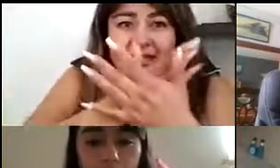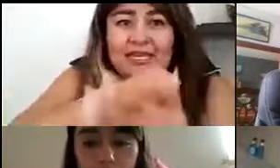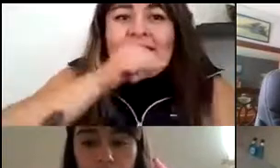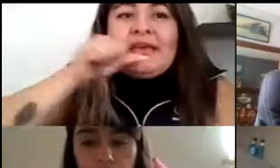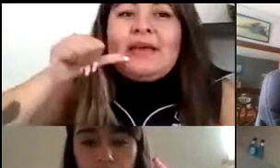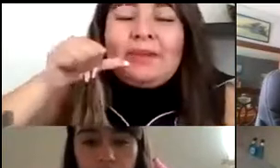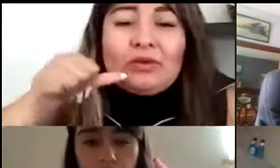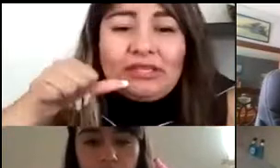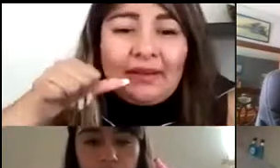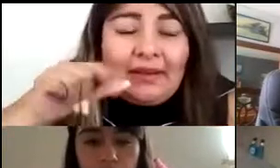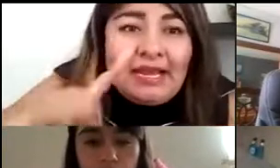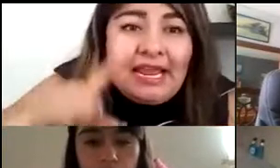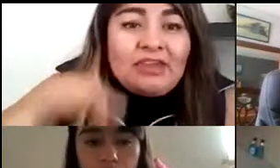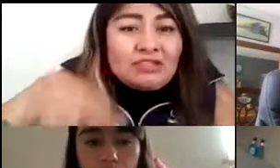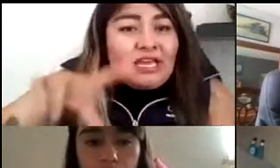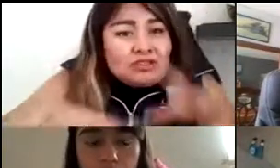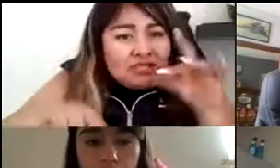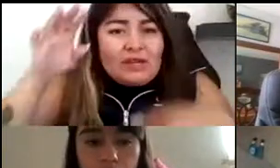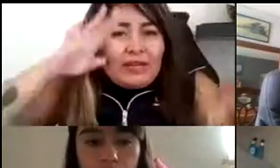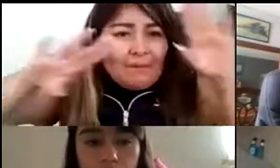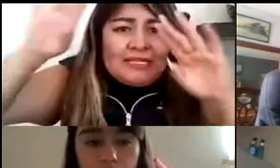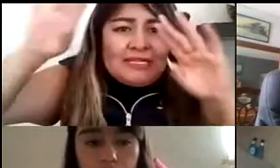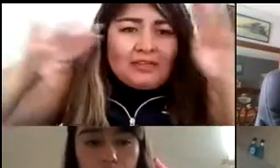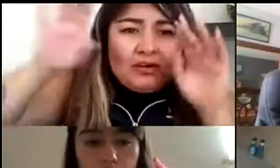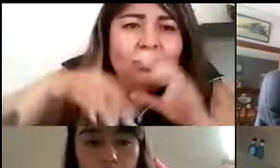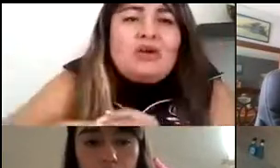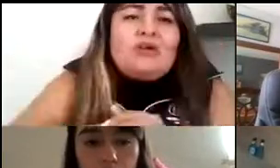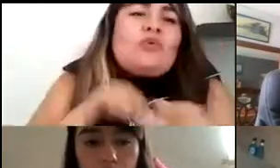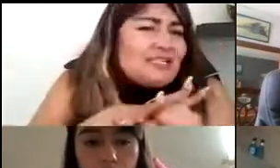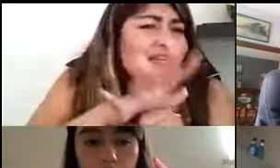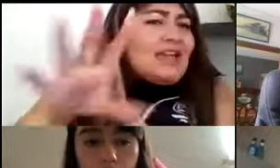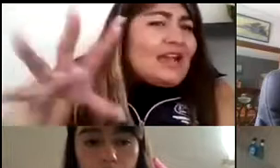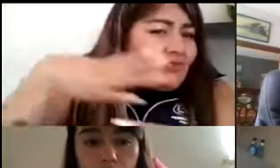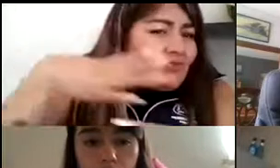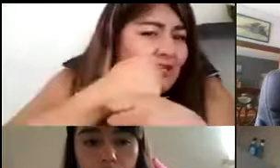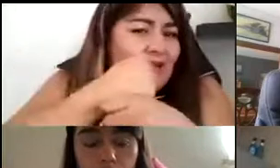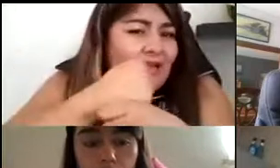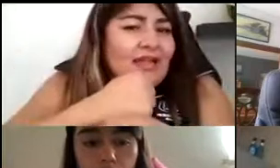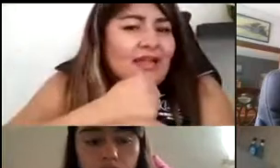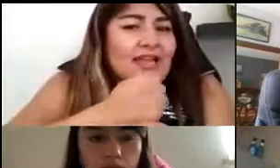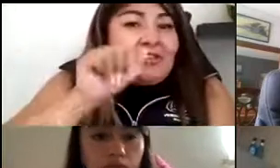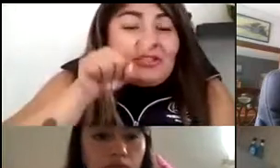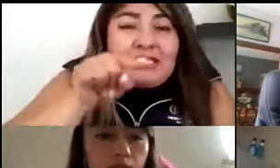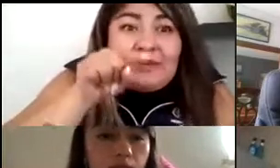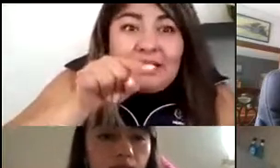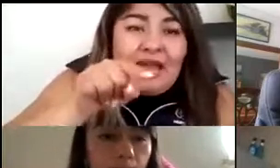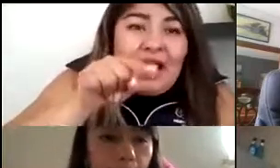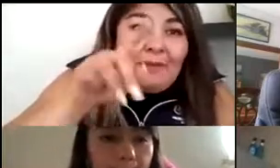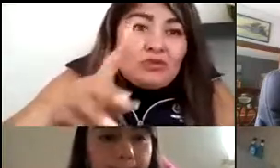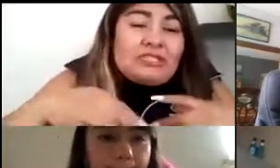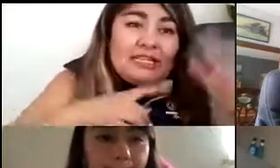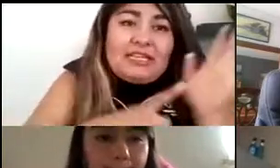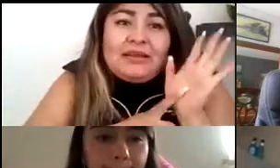Espérame, Ali. Preguntaban, ellos igual están pensando cuál sería su firma. Entonces te van